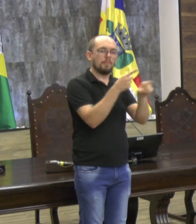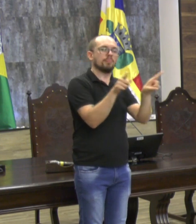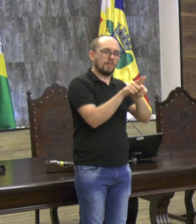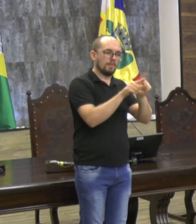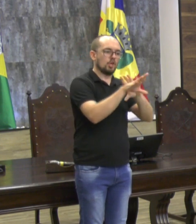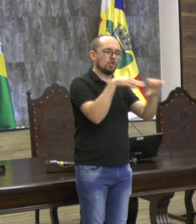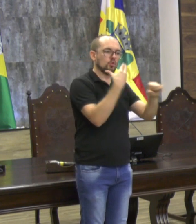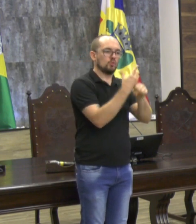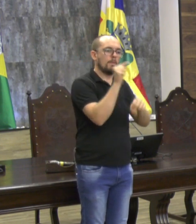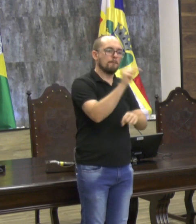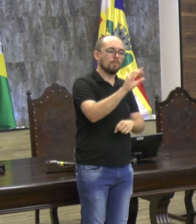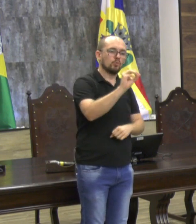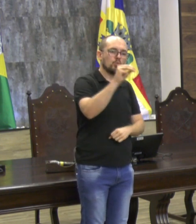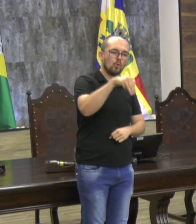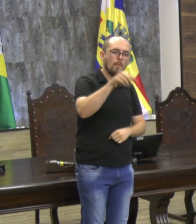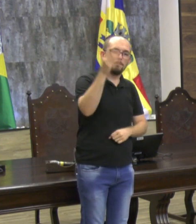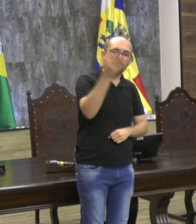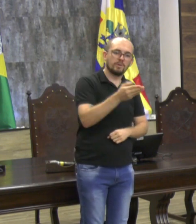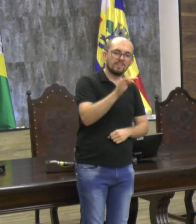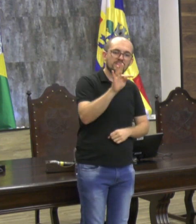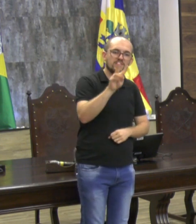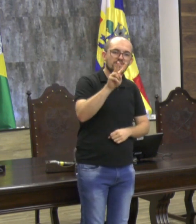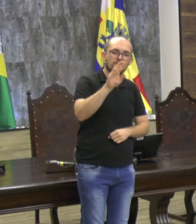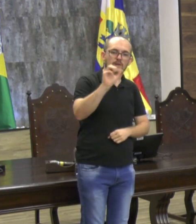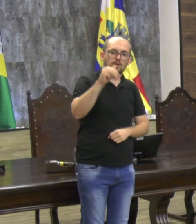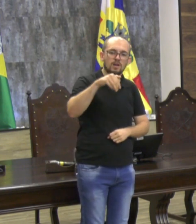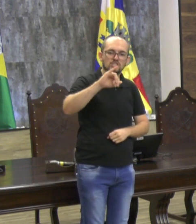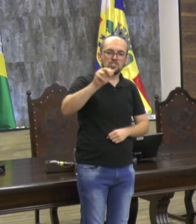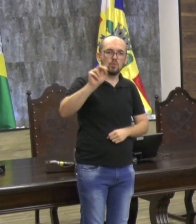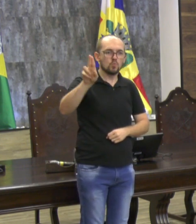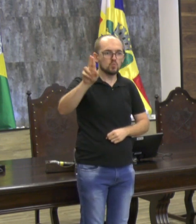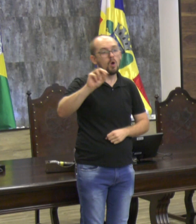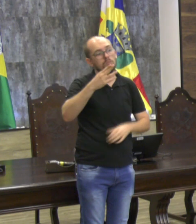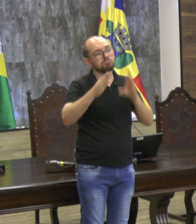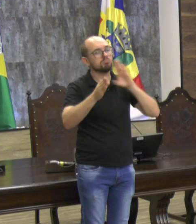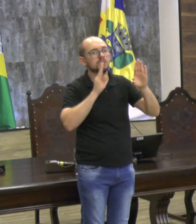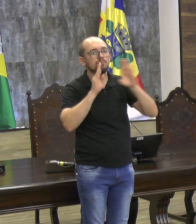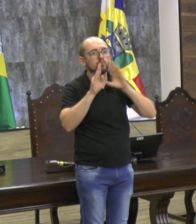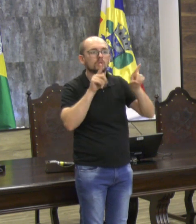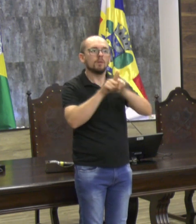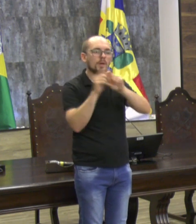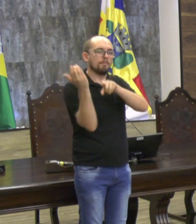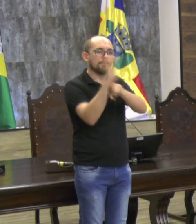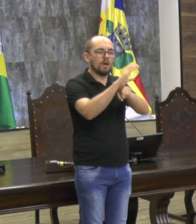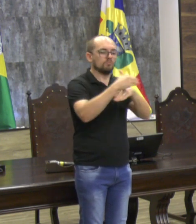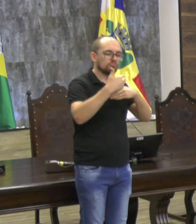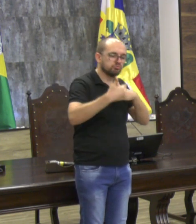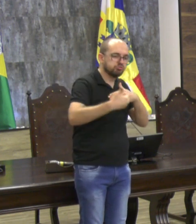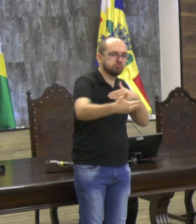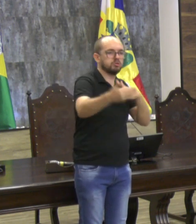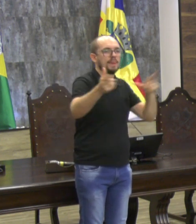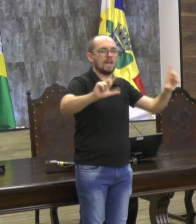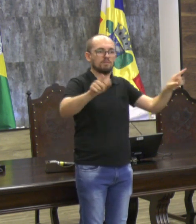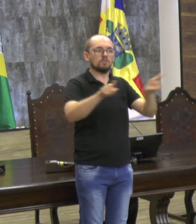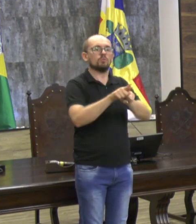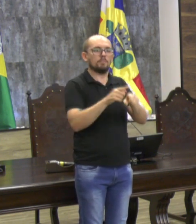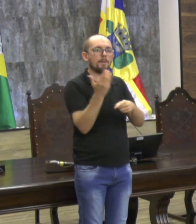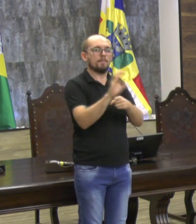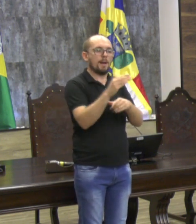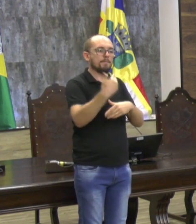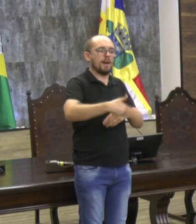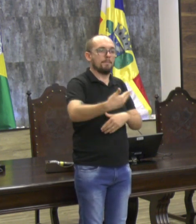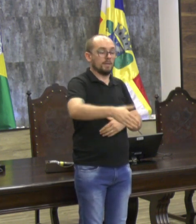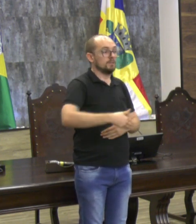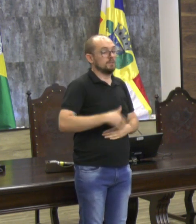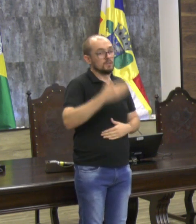youtube.com/TV Canjaú e também na nossa página no Facebook. E também será reprisada ao longo da programação. Eu também